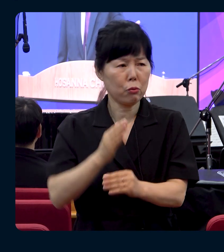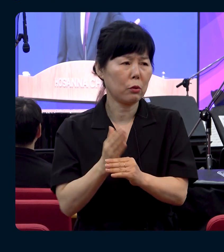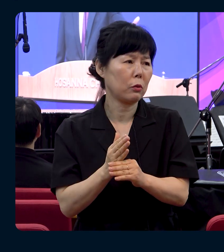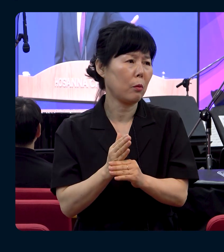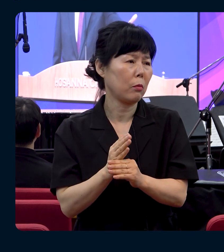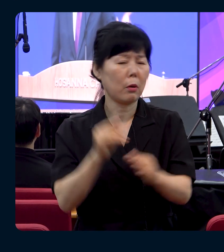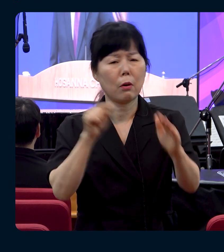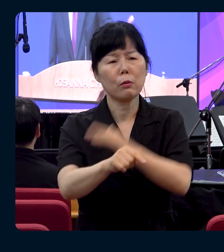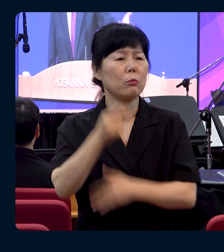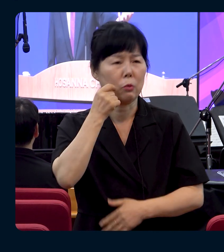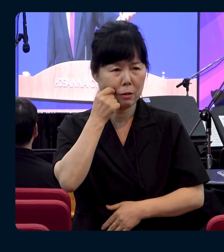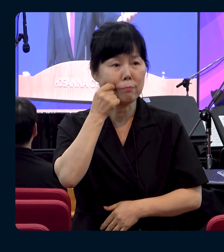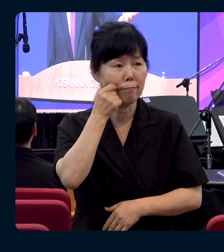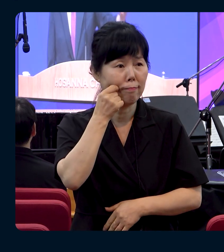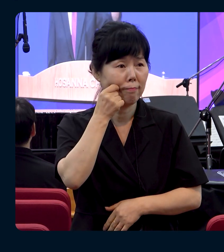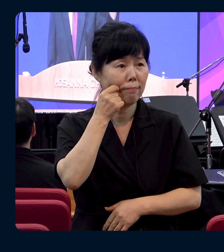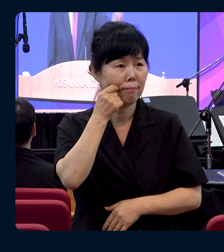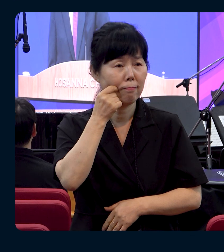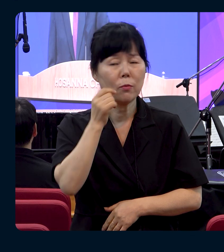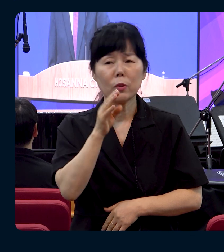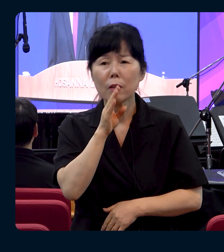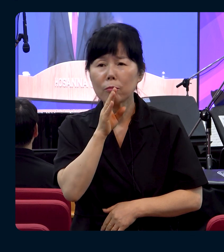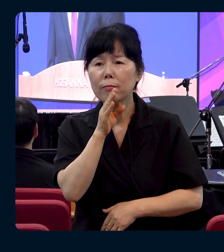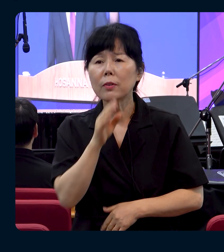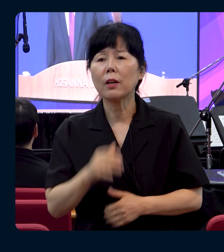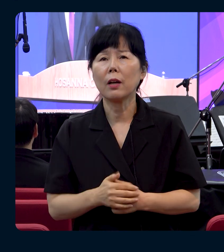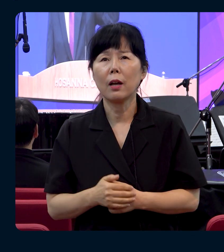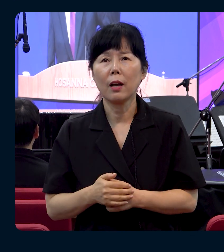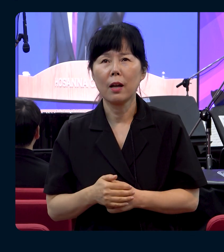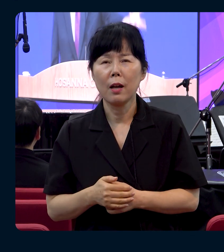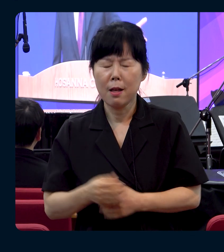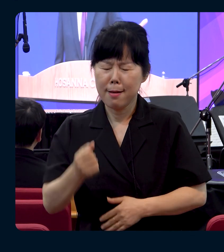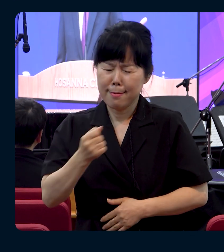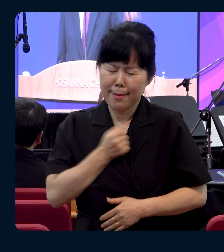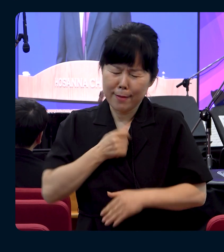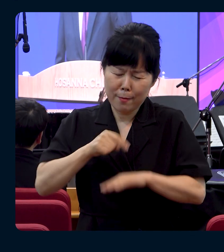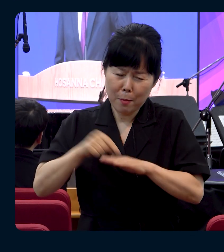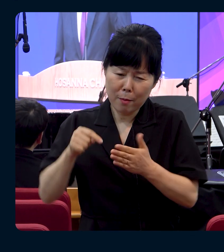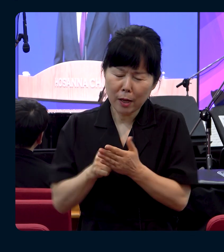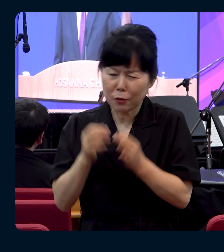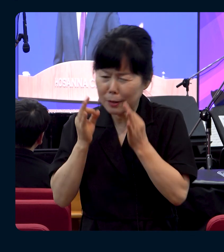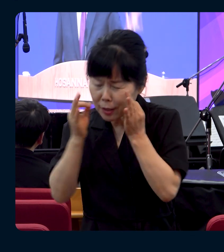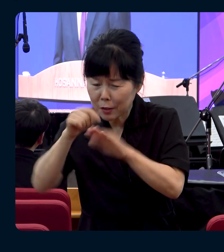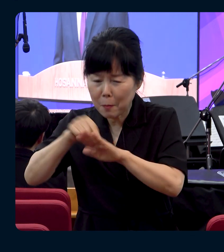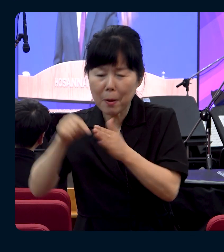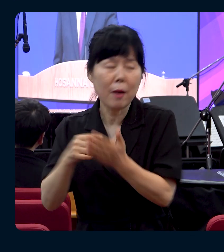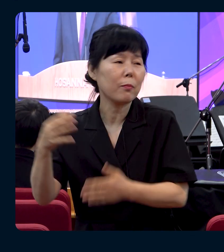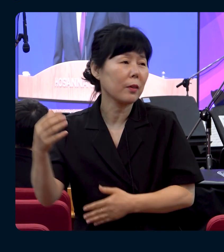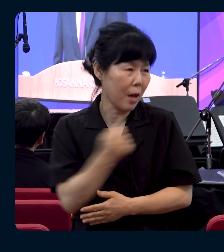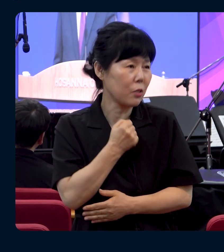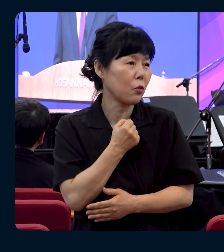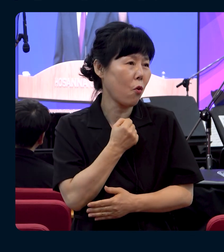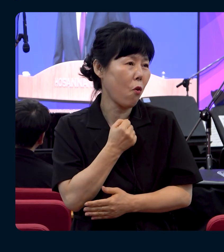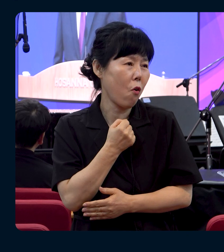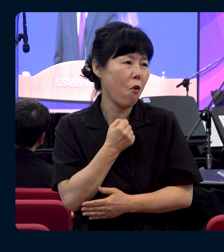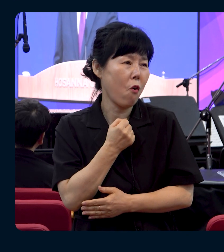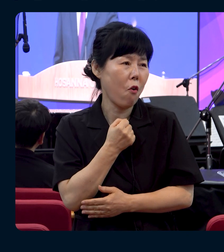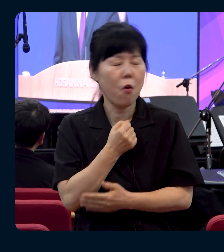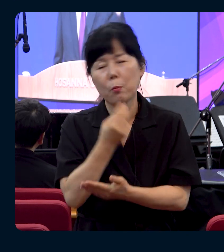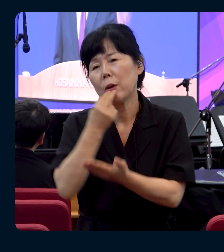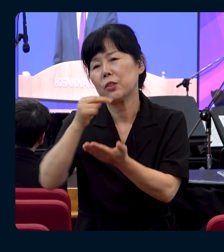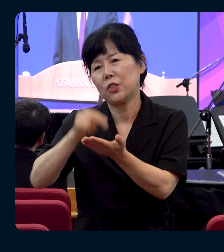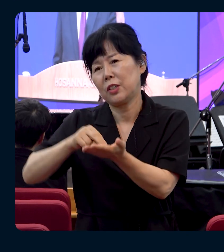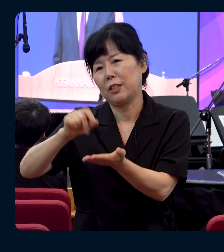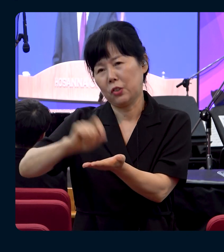때문에, 그래서 그 못 가는 상황에서 쓴 서신이기 때문에 그 서신이 가서 해결을